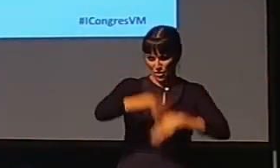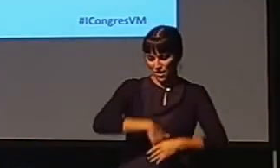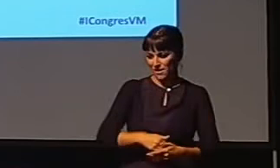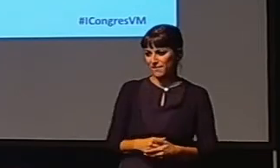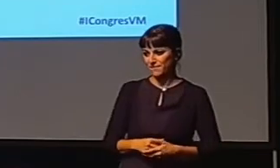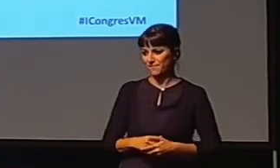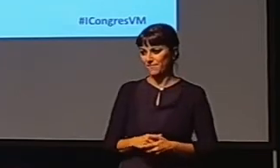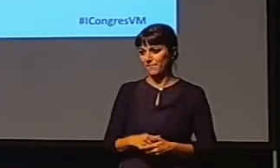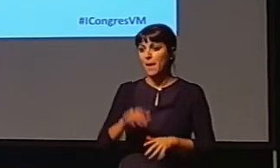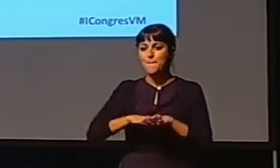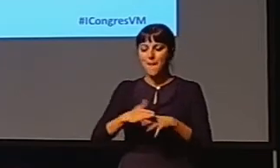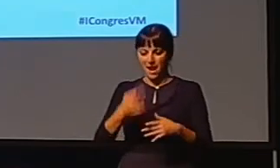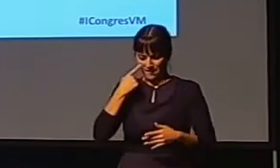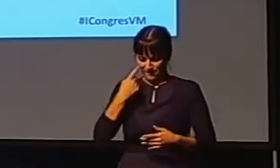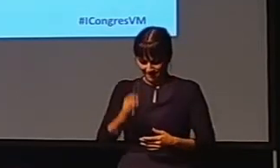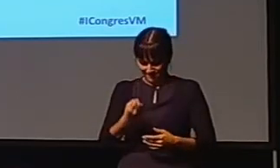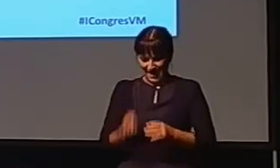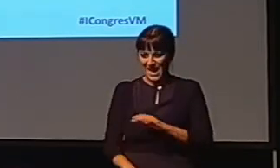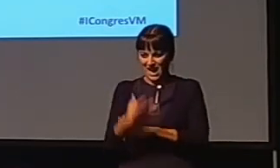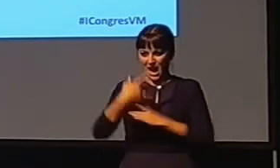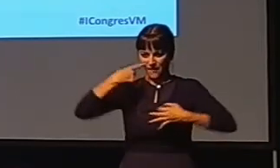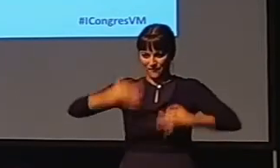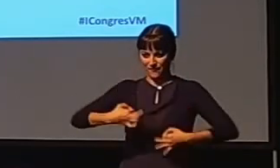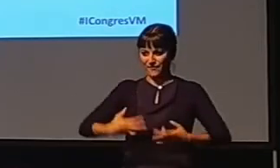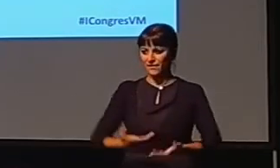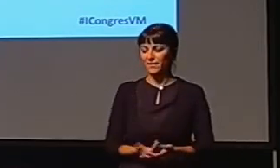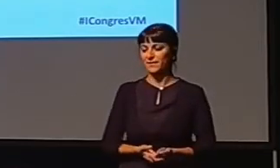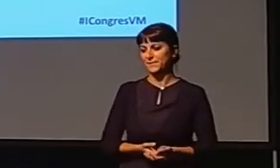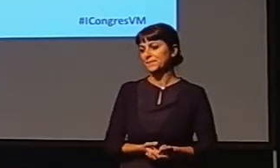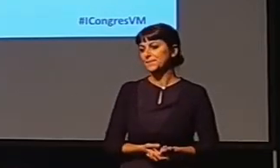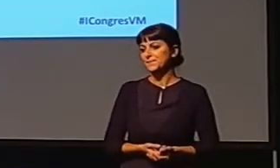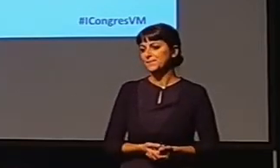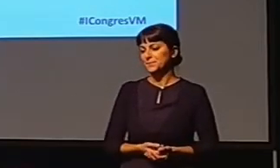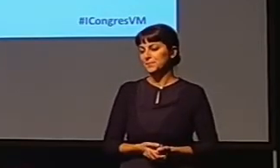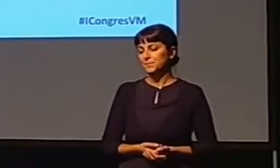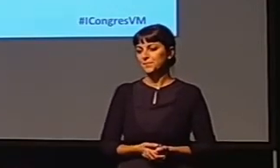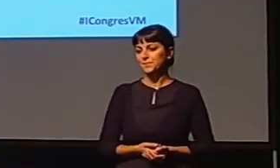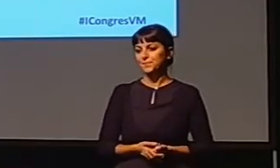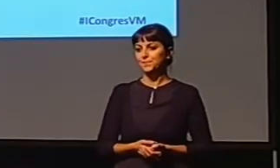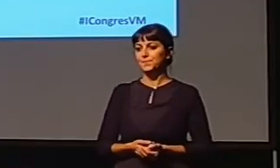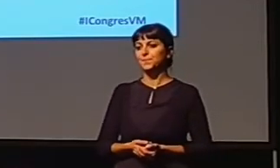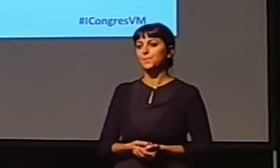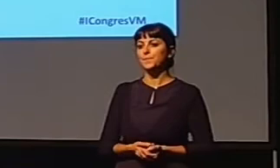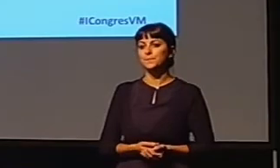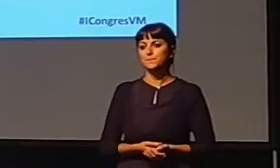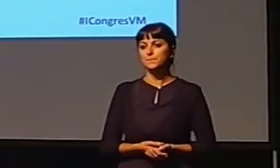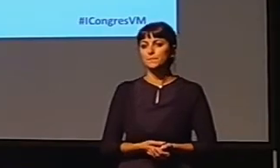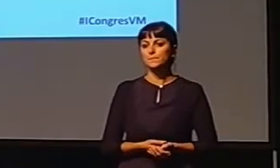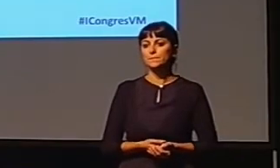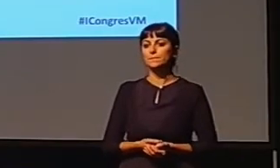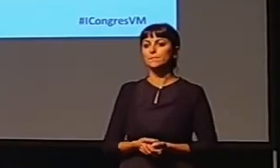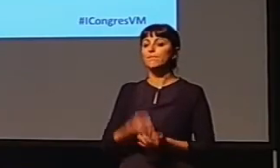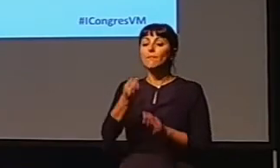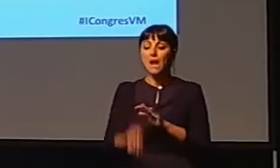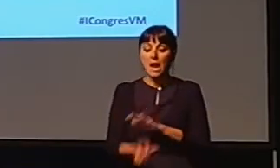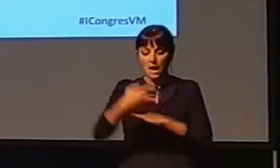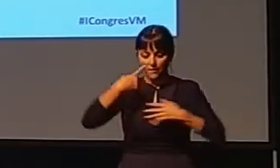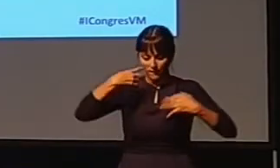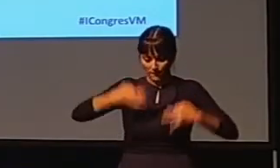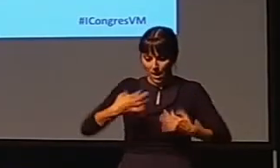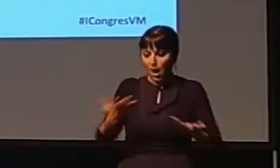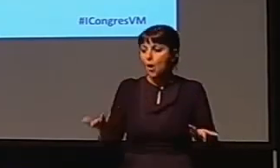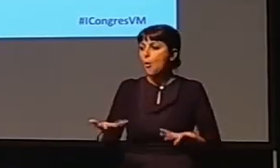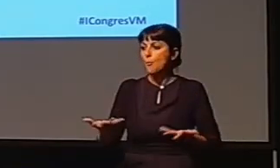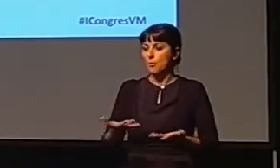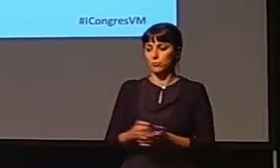Es pugui materialitzar. Dic que es pugui materialitzar en una qüestió, ¿vale? Es pugui materialitzar en un abordatge, jo